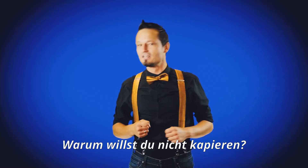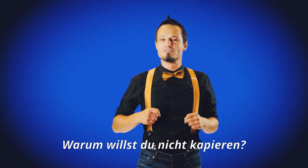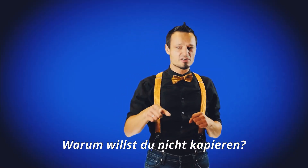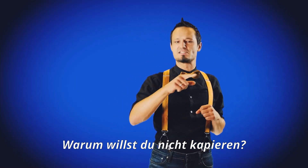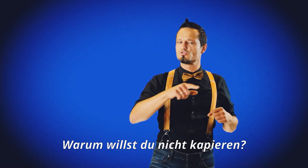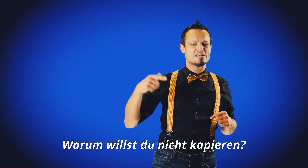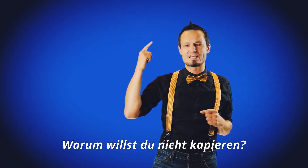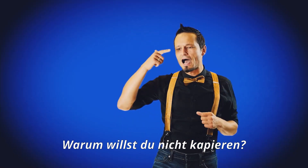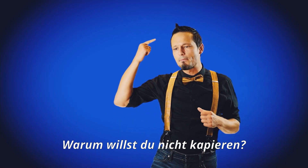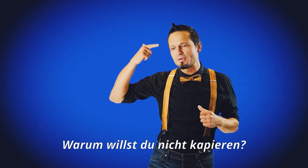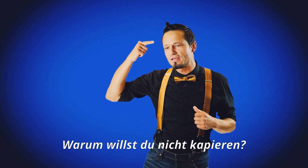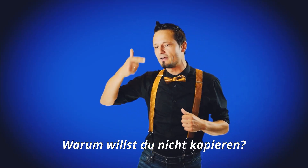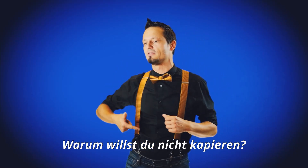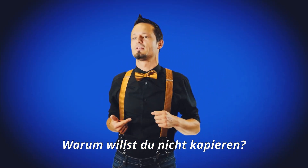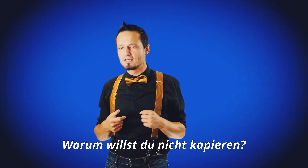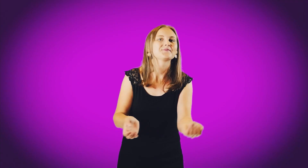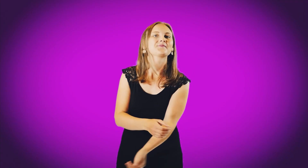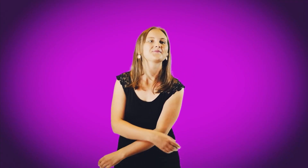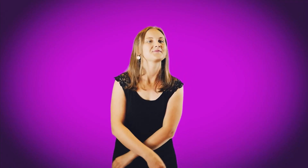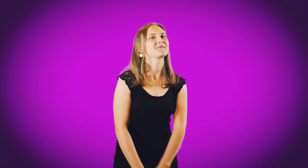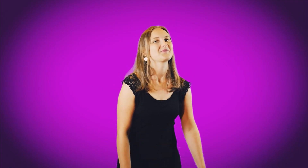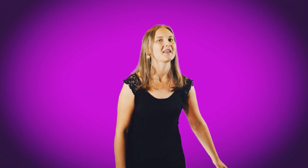Warum willst du nicht kapieren?